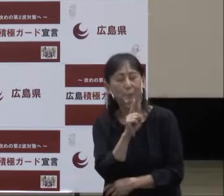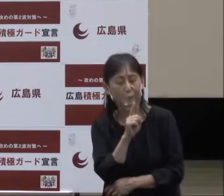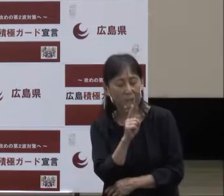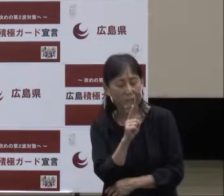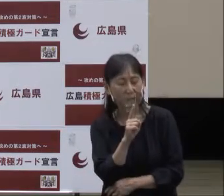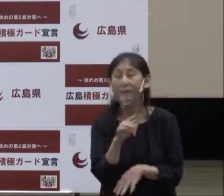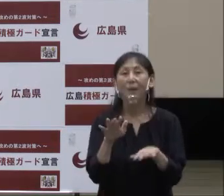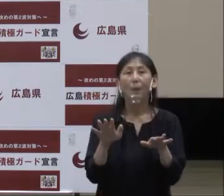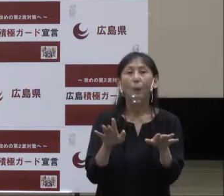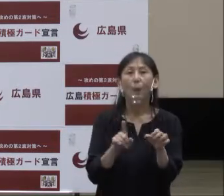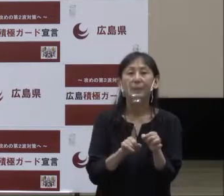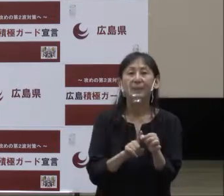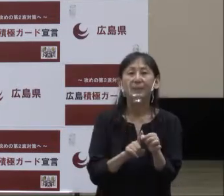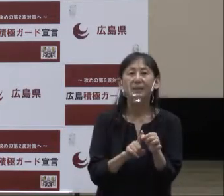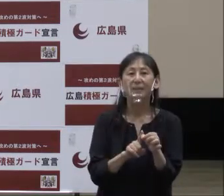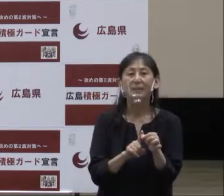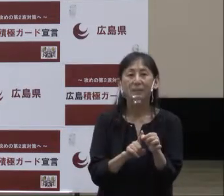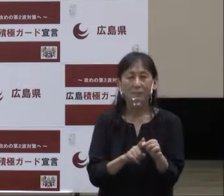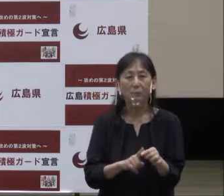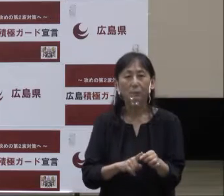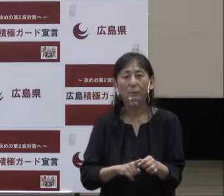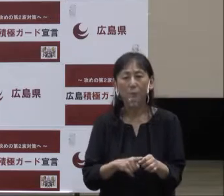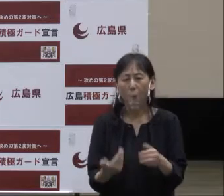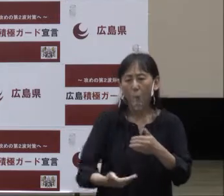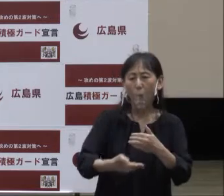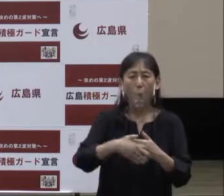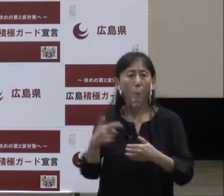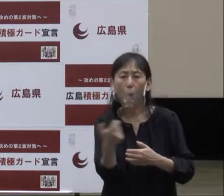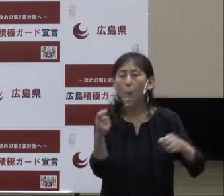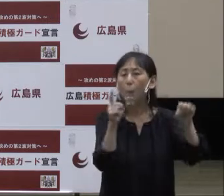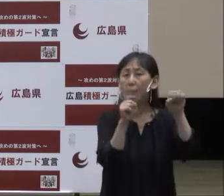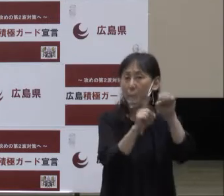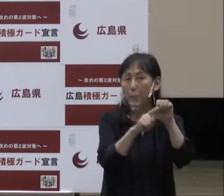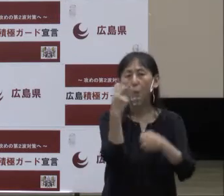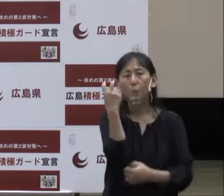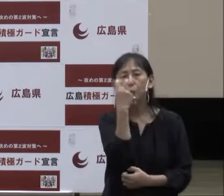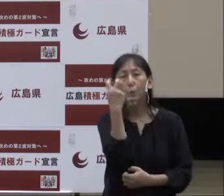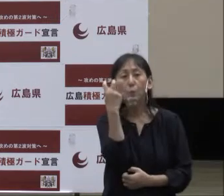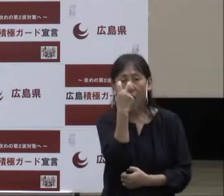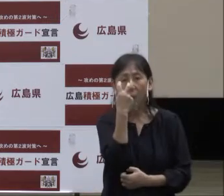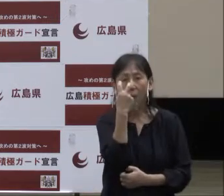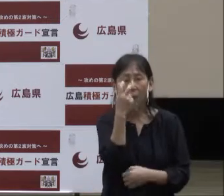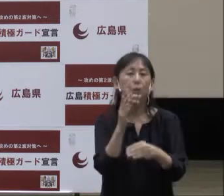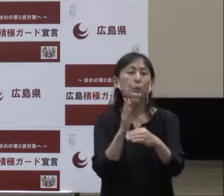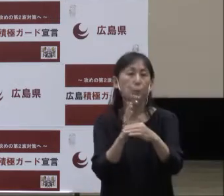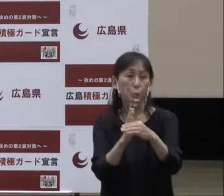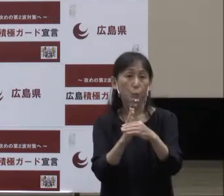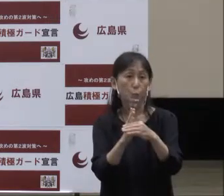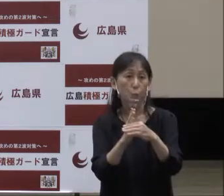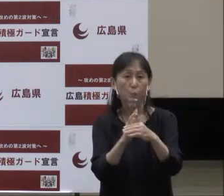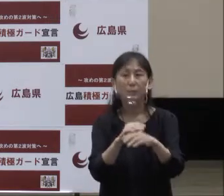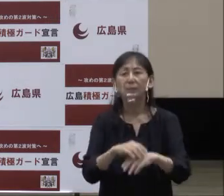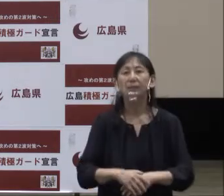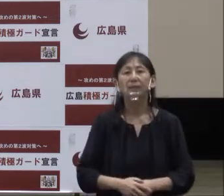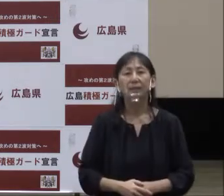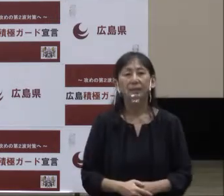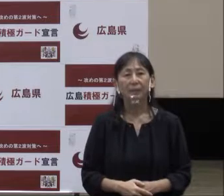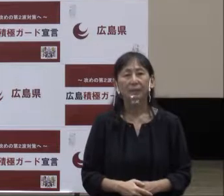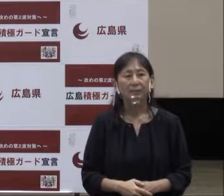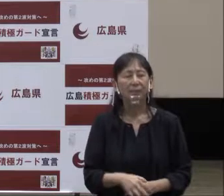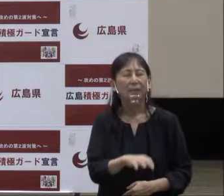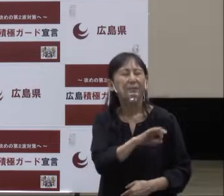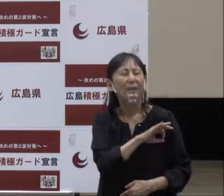あ、今年のこの、補強のためのですね、まあ、調査を行っていますね。ちょっとごめんなさい、名前がちょっと名